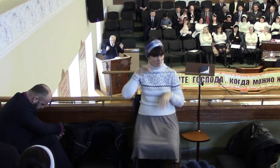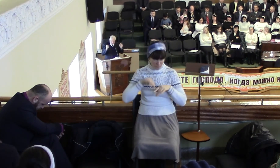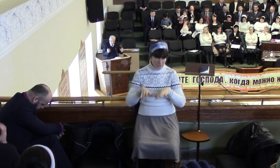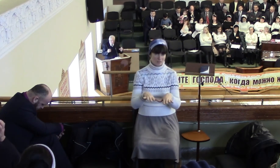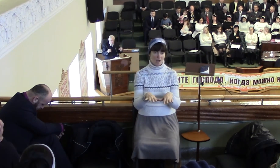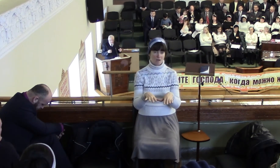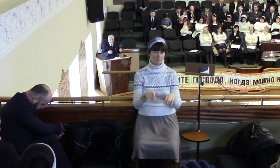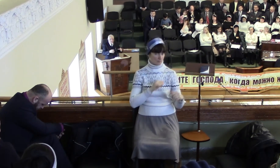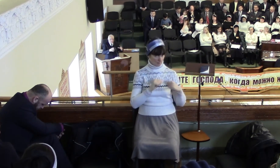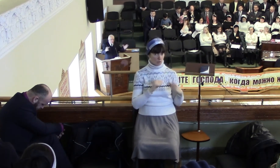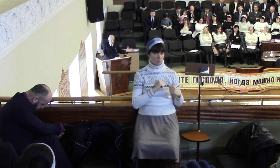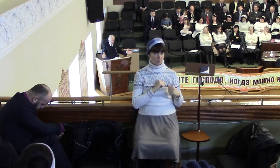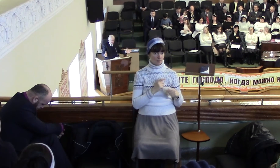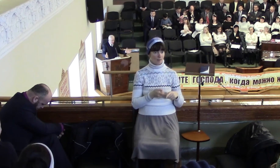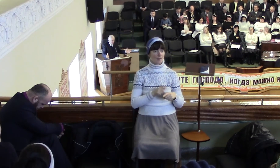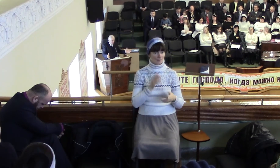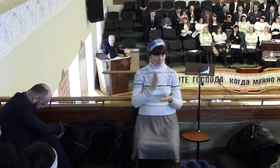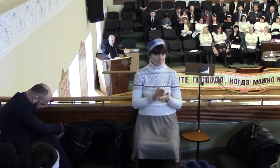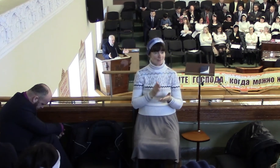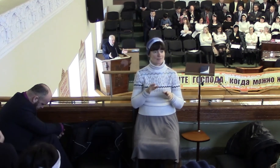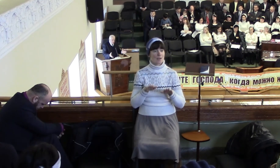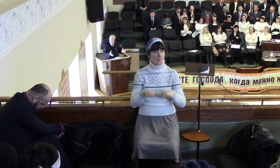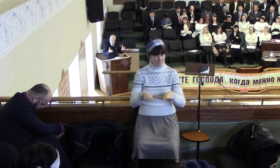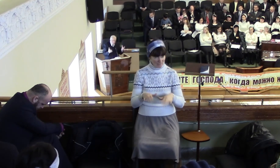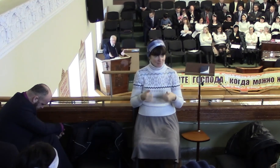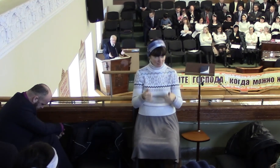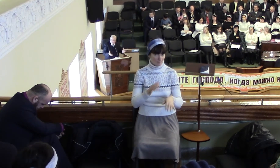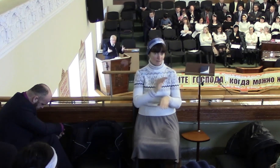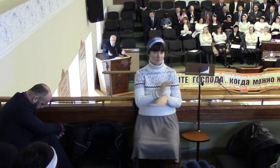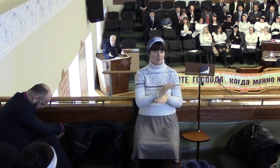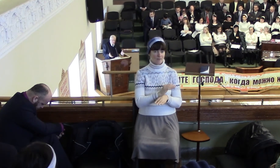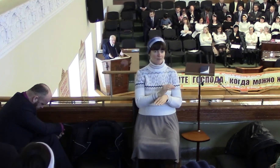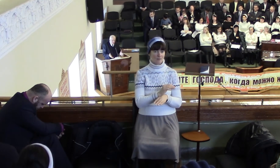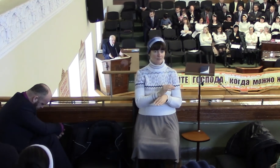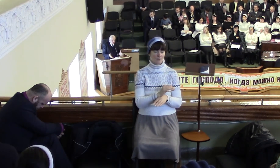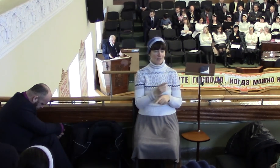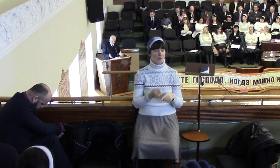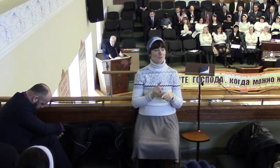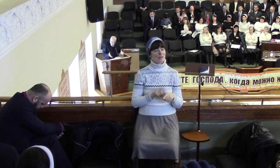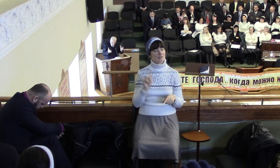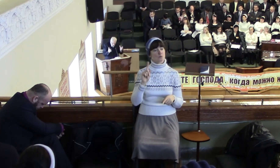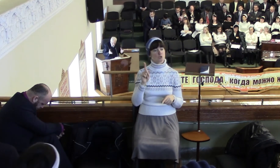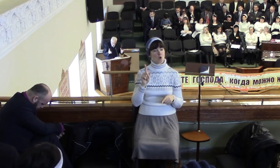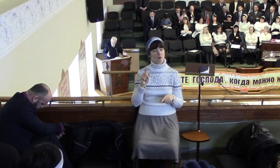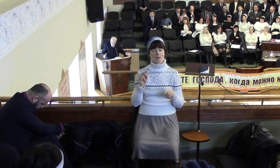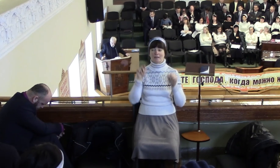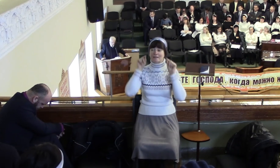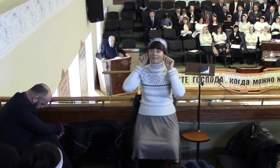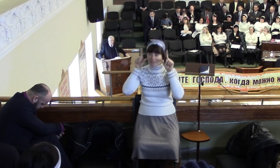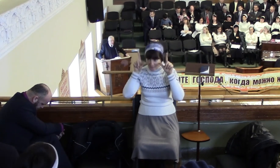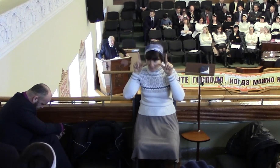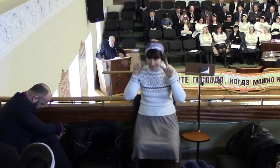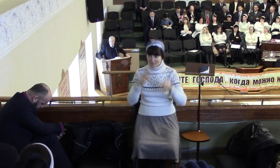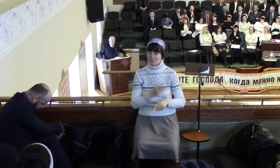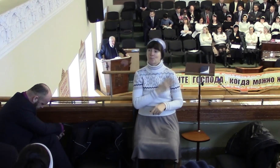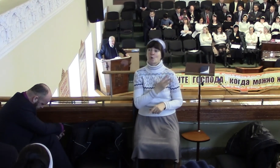чем-то согрешить, мы даем место. Поэтому трезвитесь, бодрствуйте, ибо противник ваш дьявол ходит,